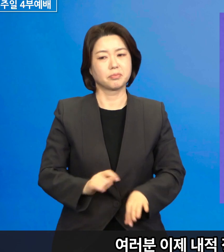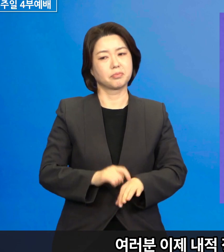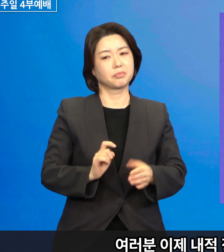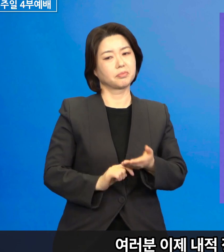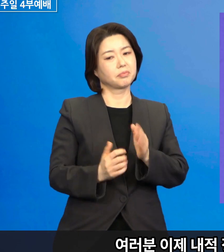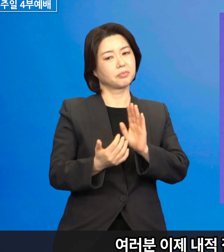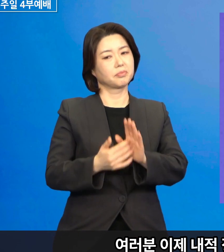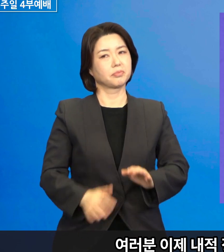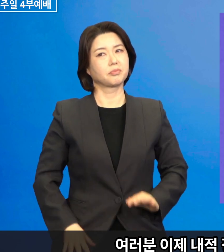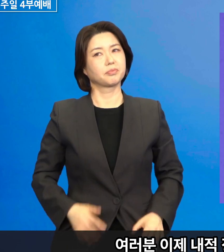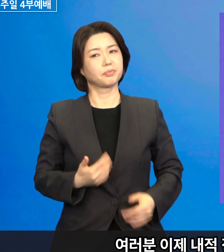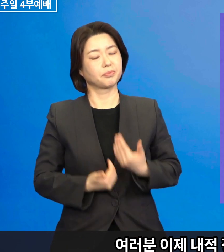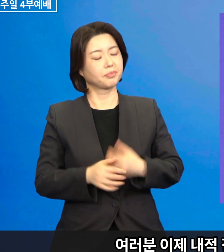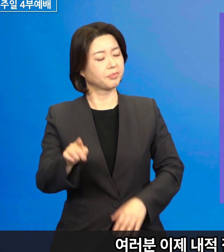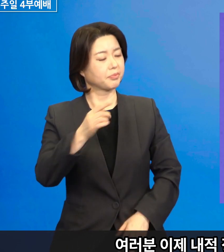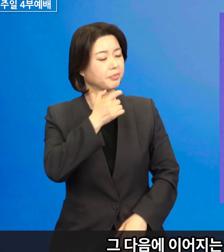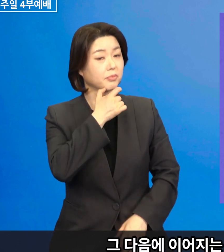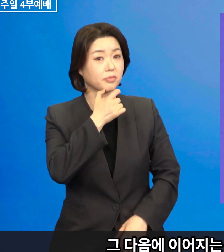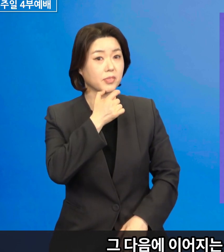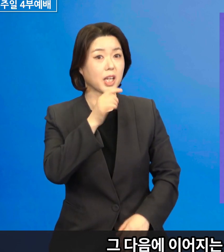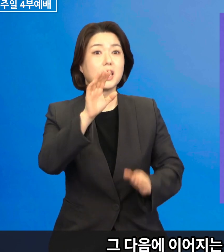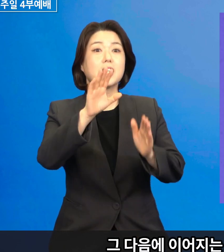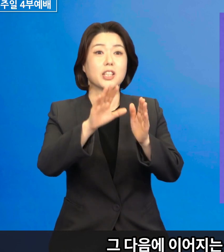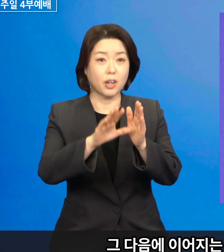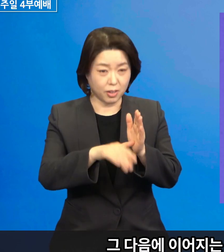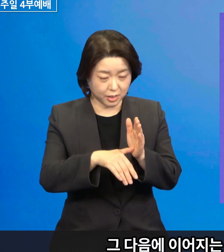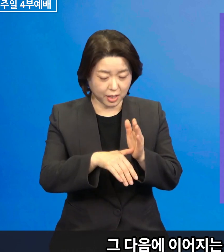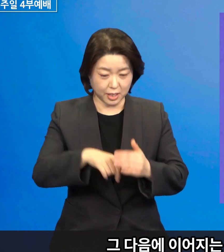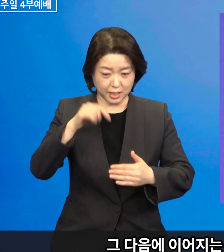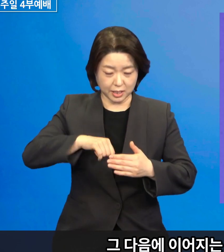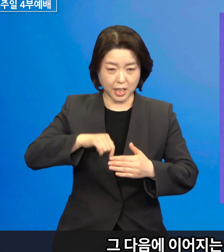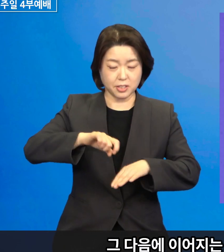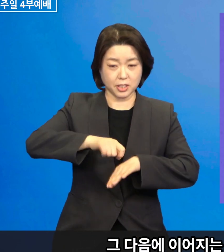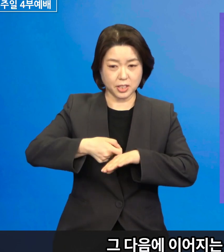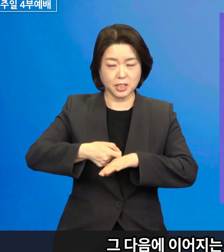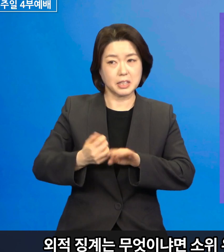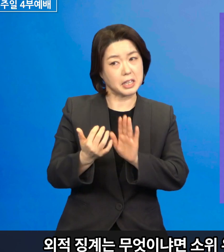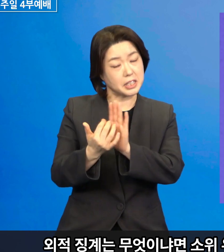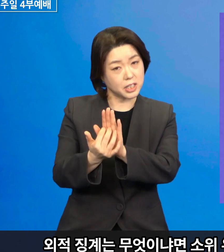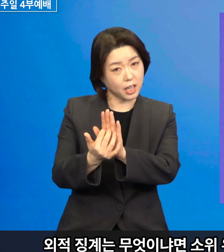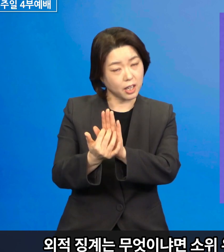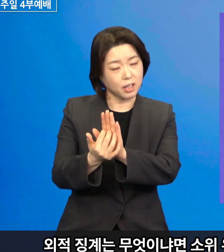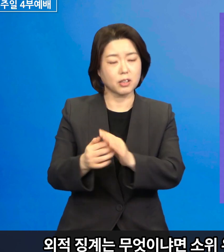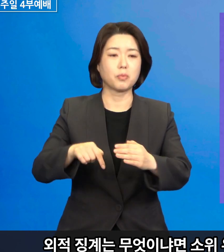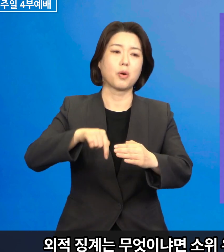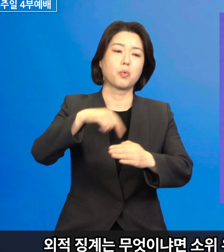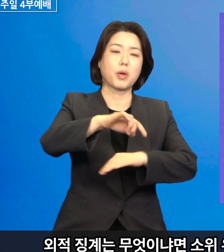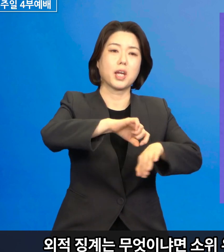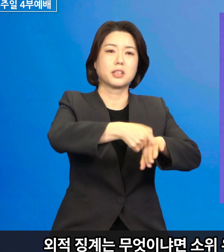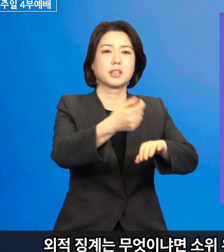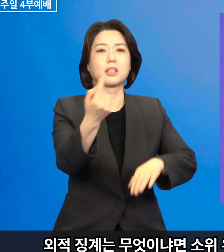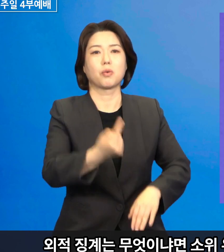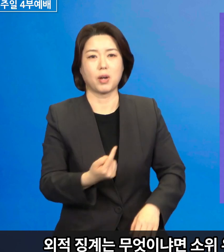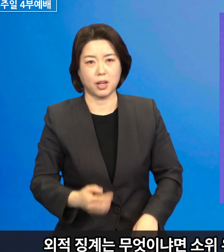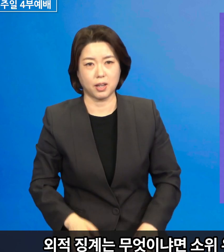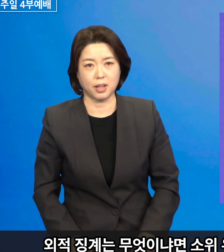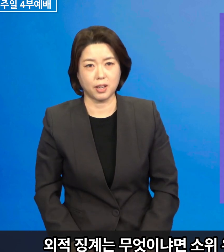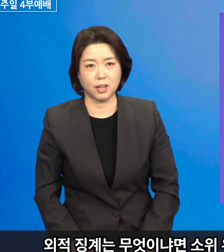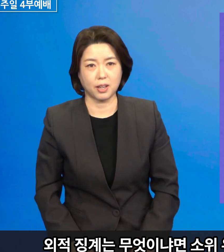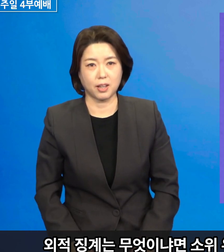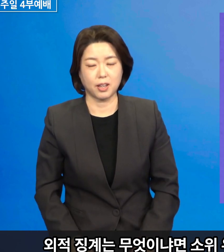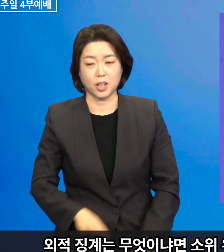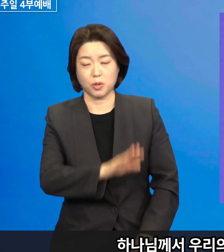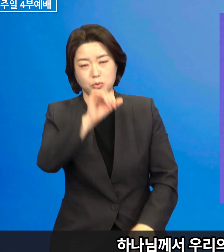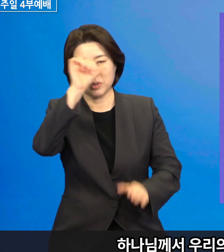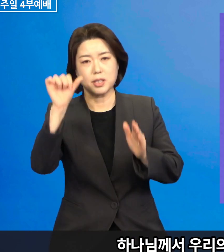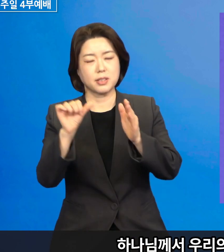들죠. 여러분, 이제 내적 징계를 거부하게 되면 그 다음에 이어지는 것이 외적 징계입니다. 외적 징계는 무엇이냐면 소위 우리 인생을